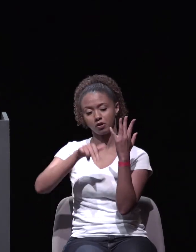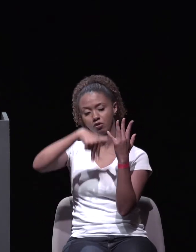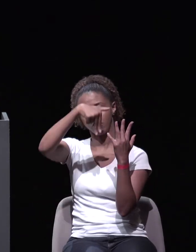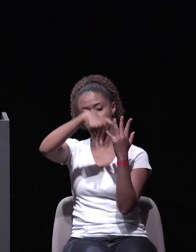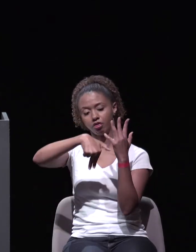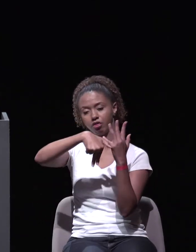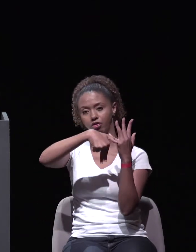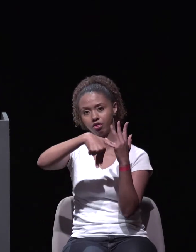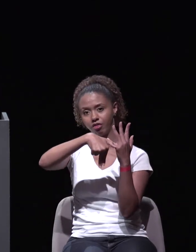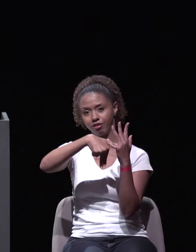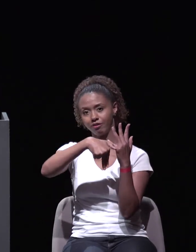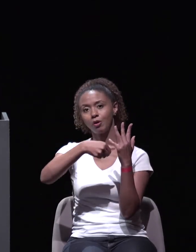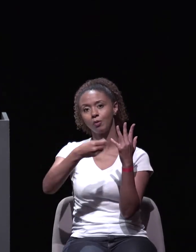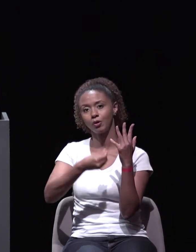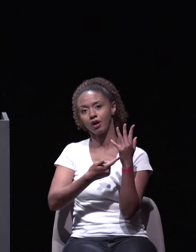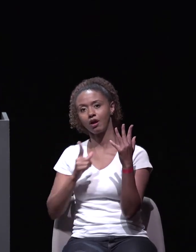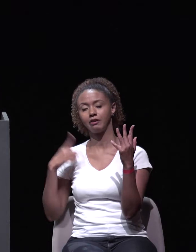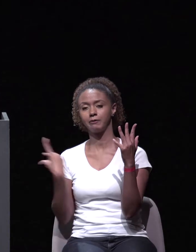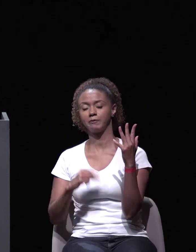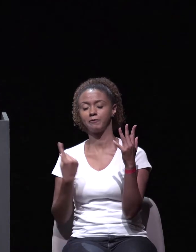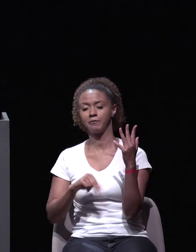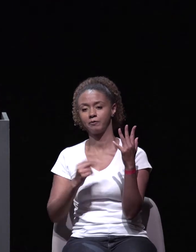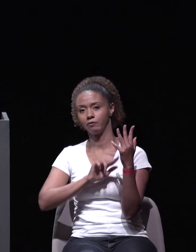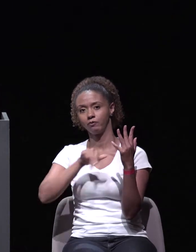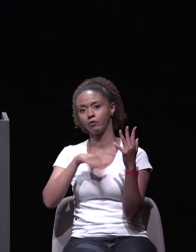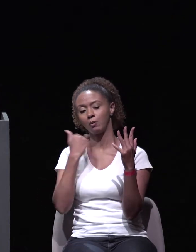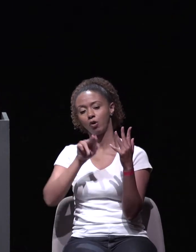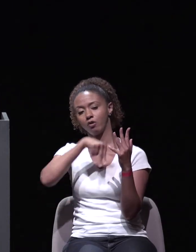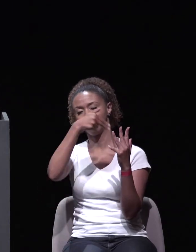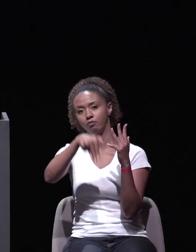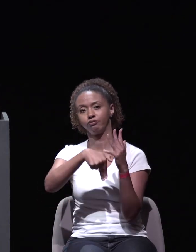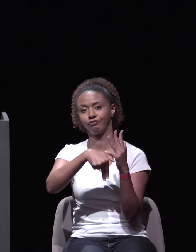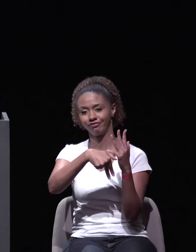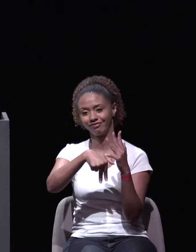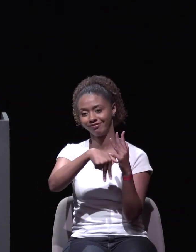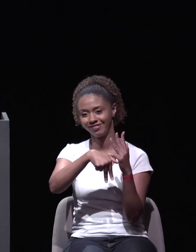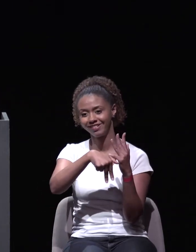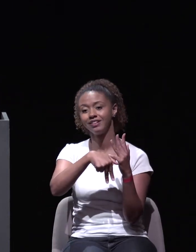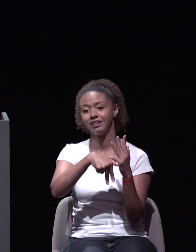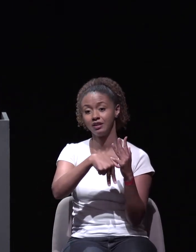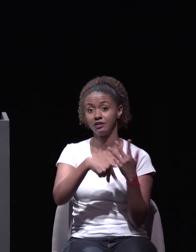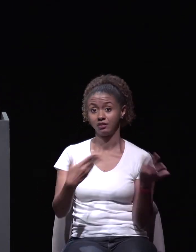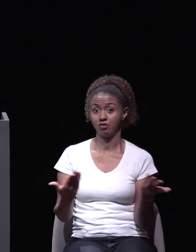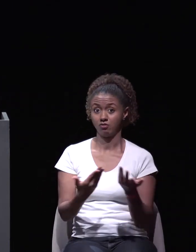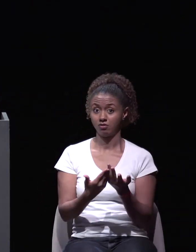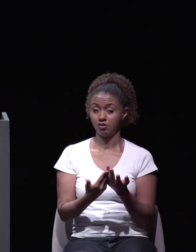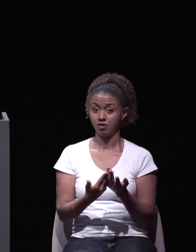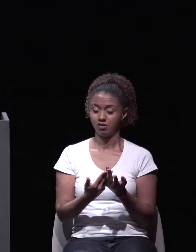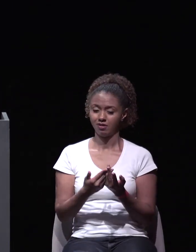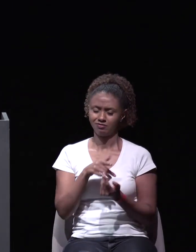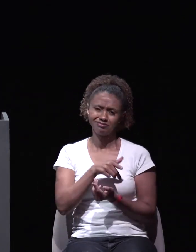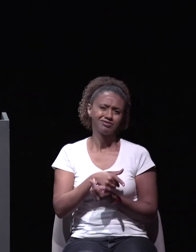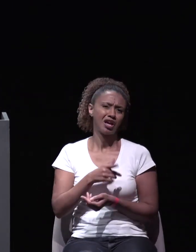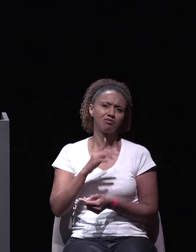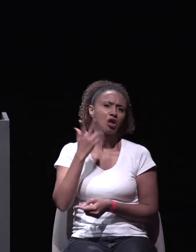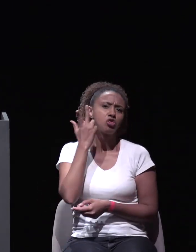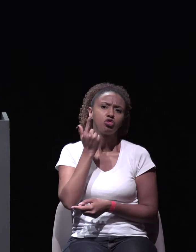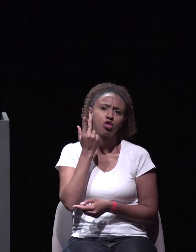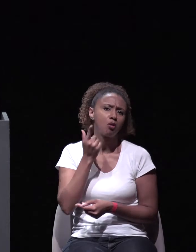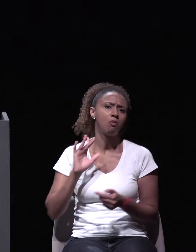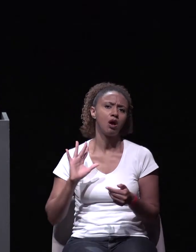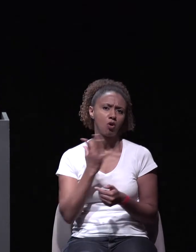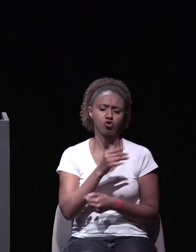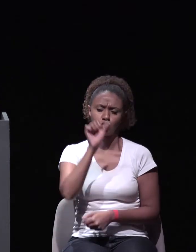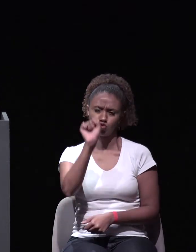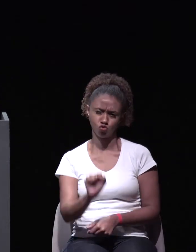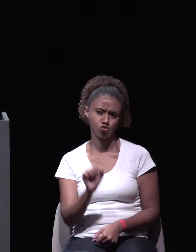letra vai dizer que as árvores do sul, que essa prática do linchamento era muito mais frequente, né, no sul rural,